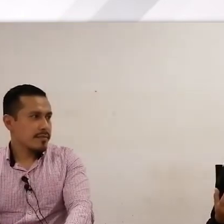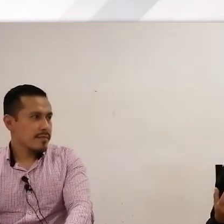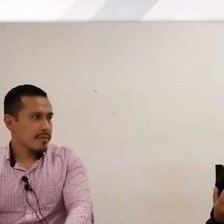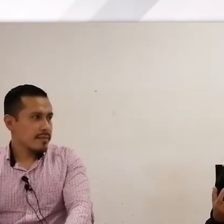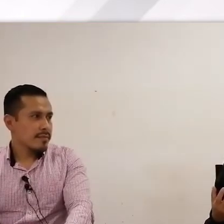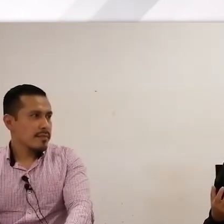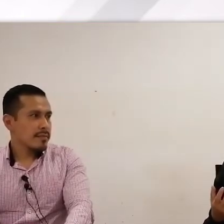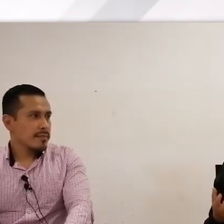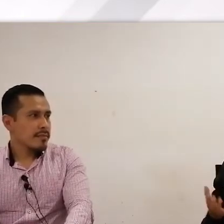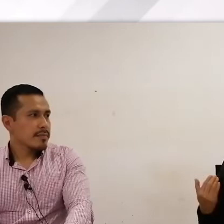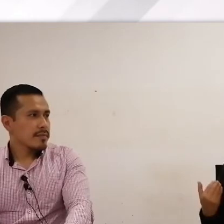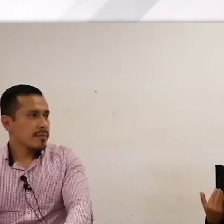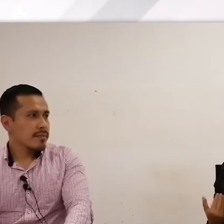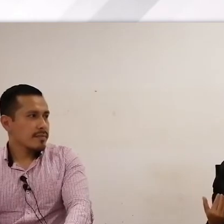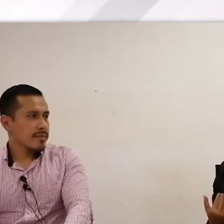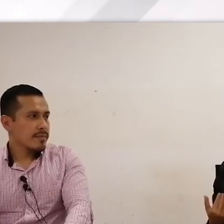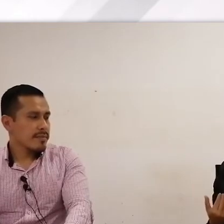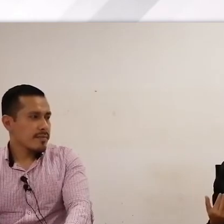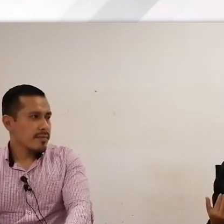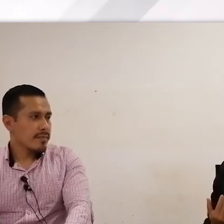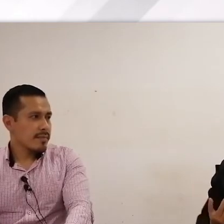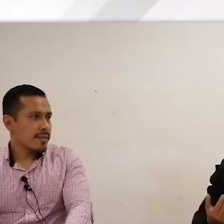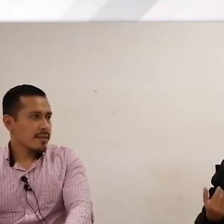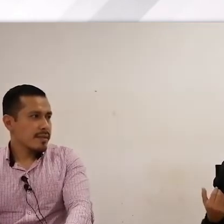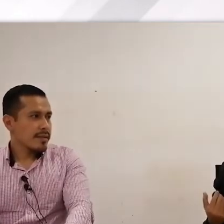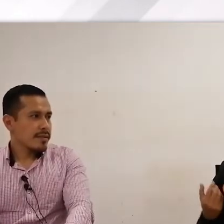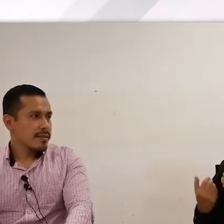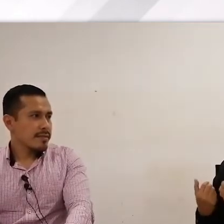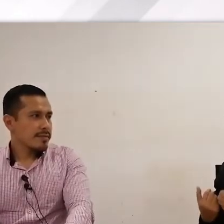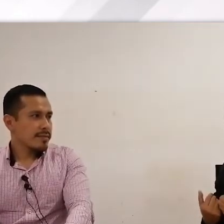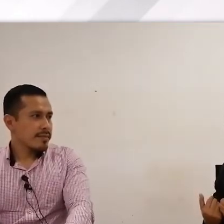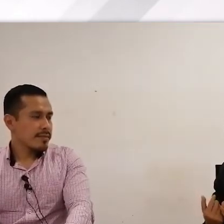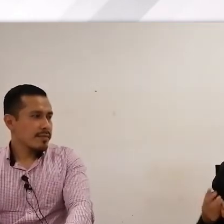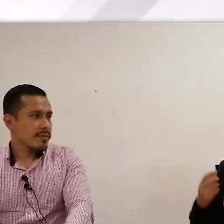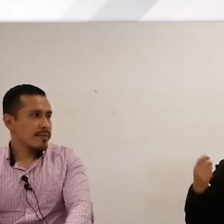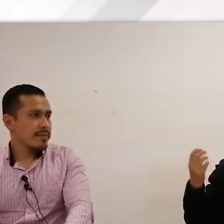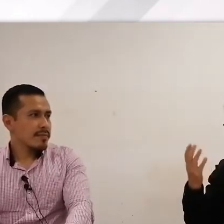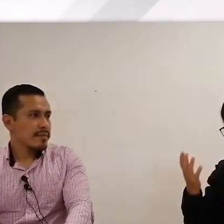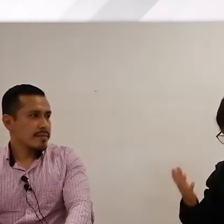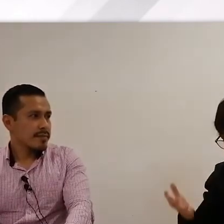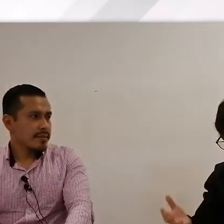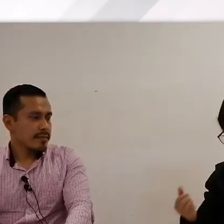lenguaje hablado, pero ¿cómo se le enseña a un niño,